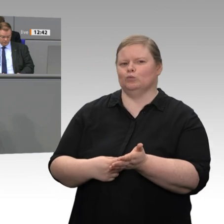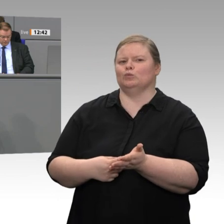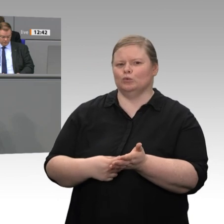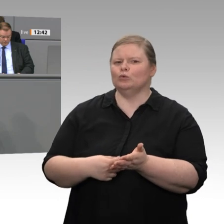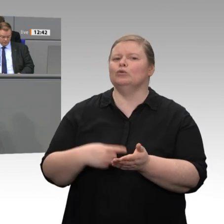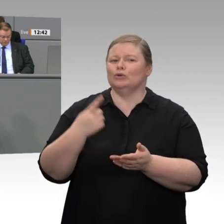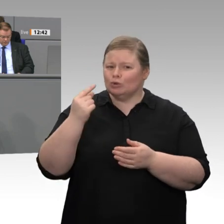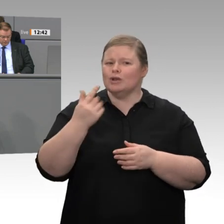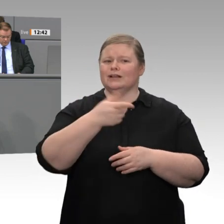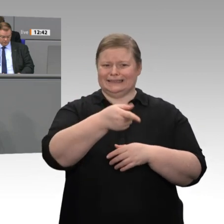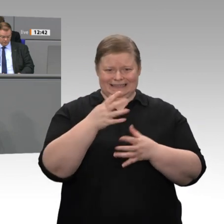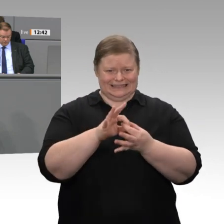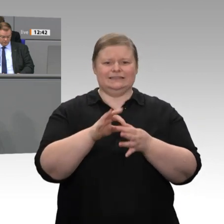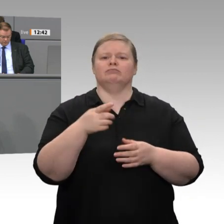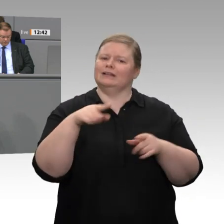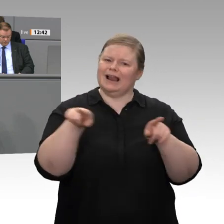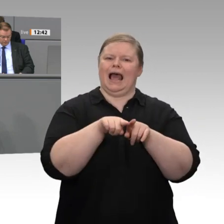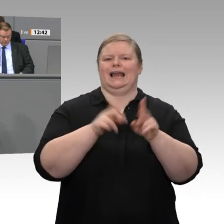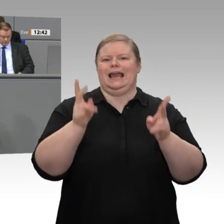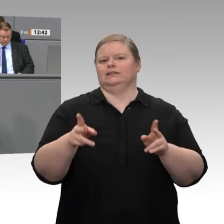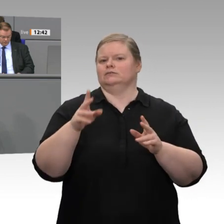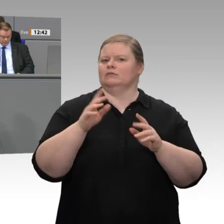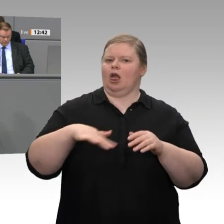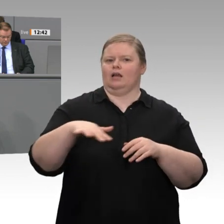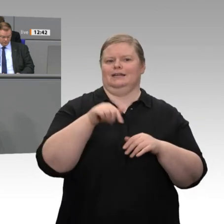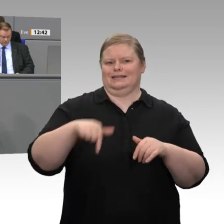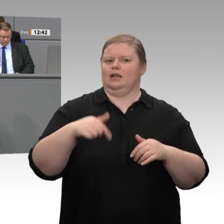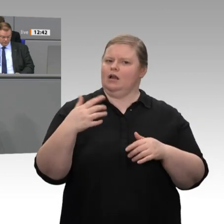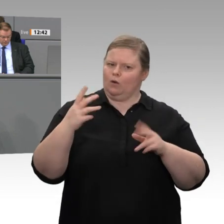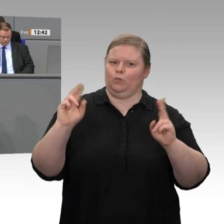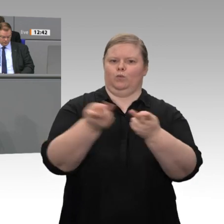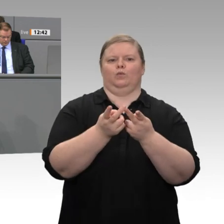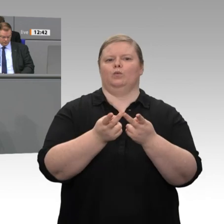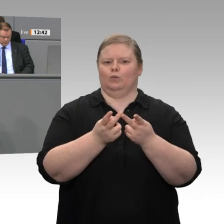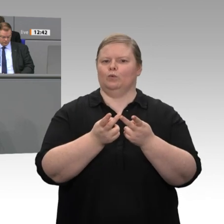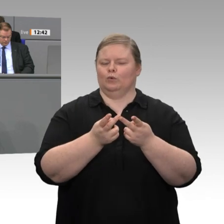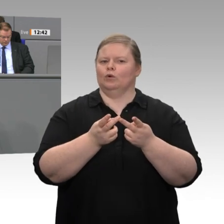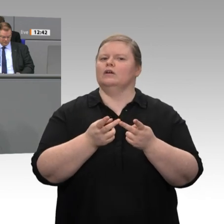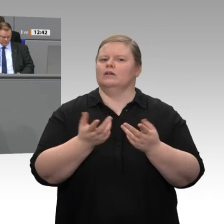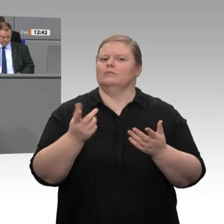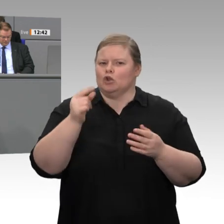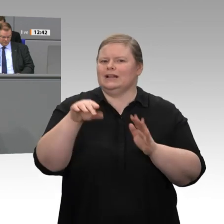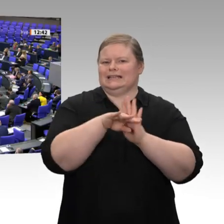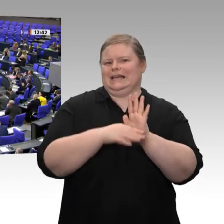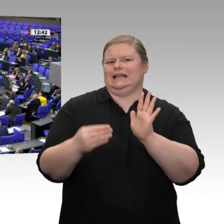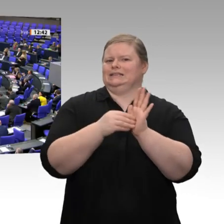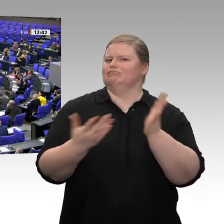handeln, ist völlig richtig. Ich sage dazu nur, wir haben längst gehandelt, deswegen brauchen wir auch nichts mehr ändern.